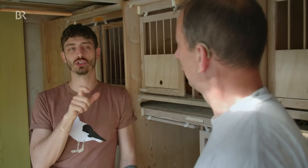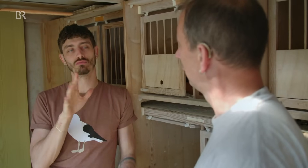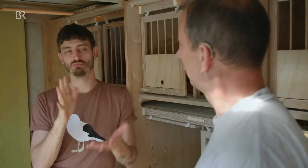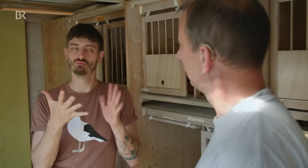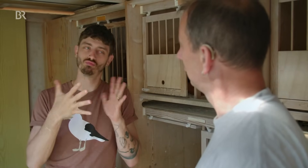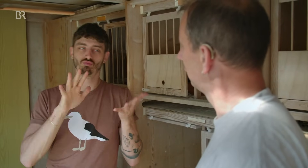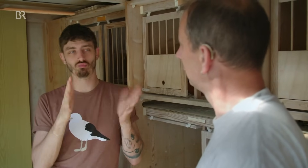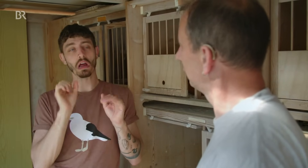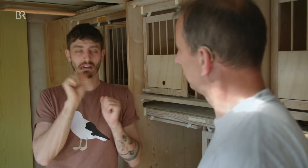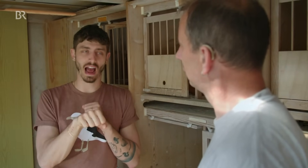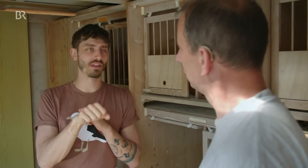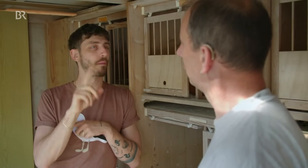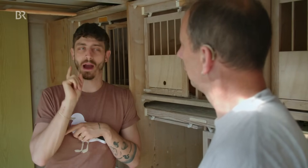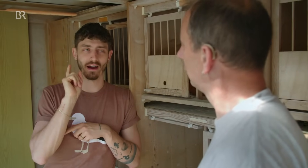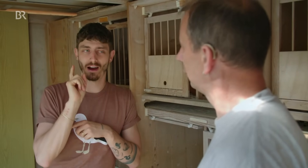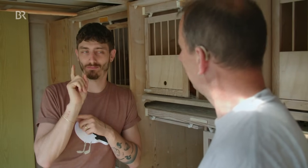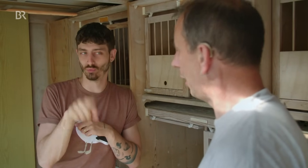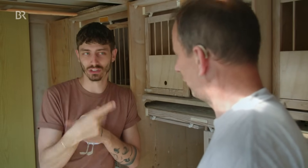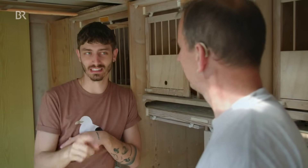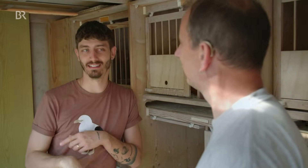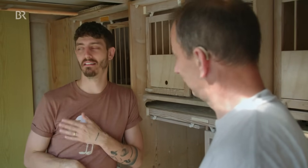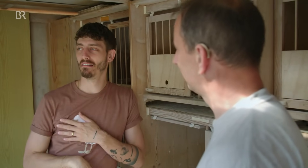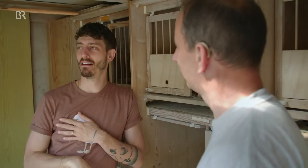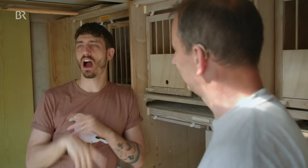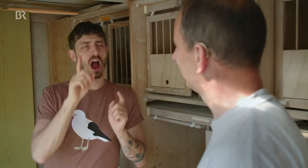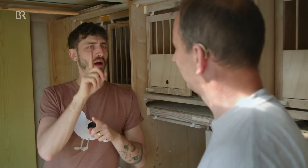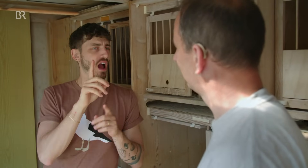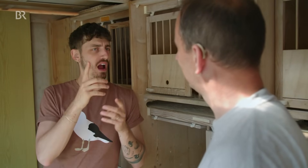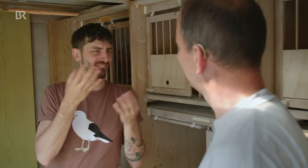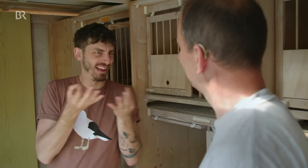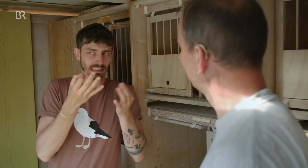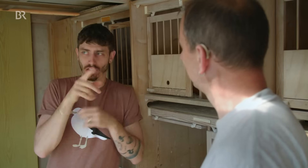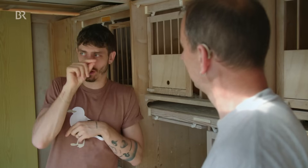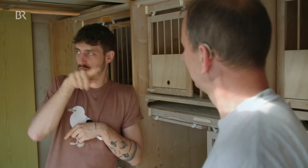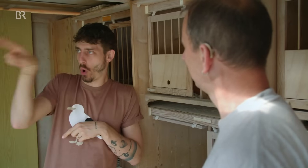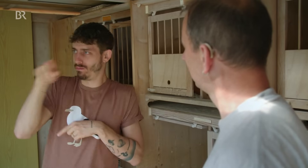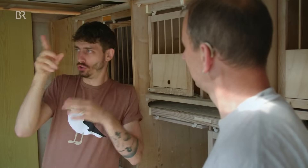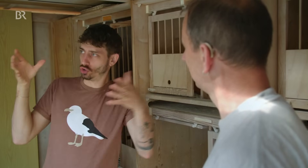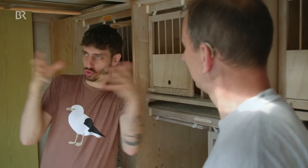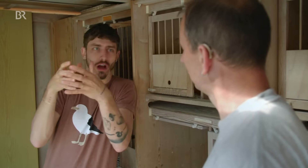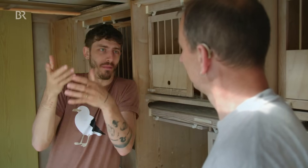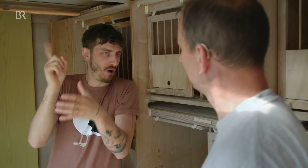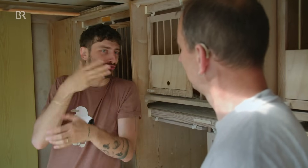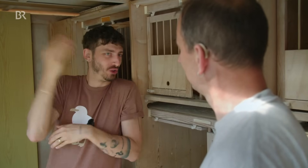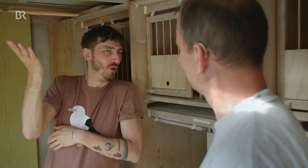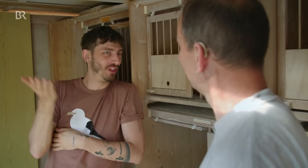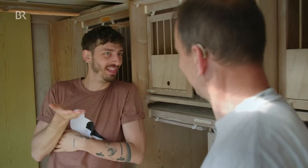Also so eine Beziehung ist möglich, aber das muss nicht sein. Es ist ja auch schön, die so in ihrer Gruppe zu sehen.